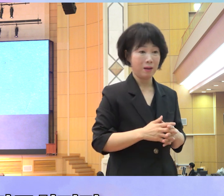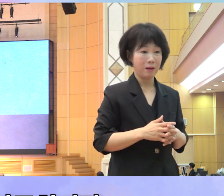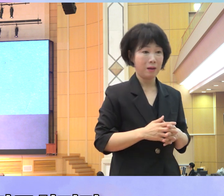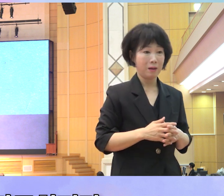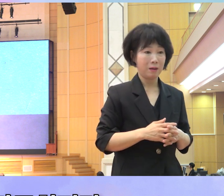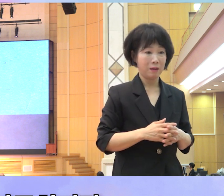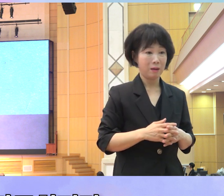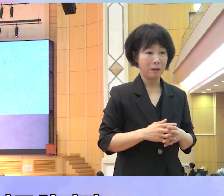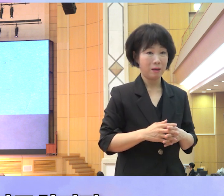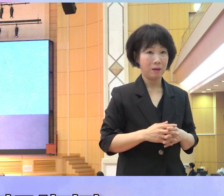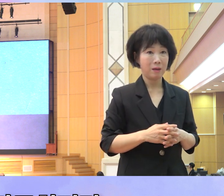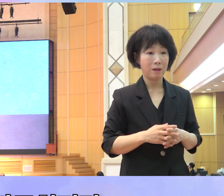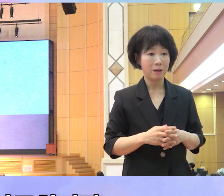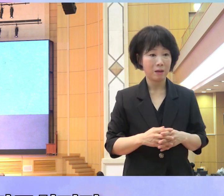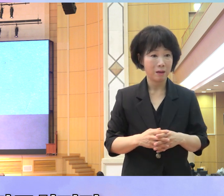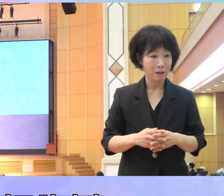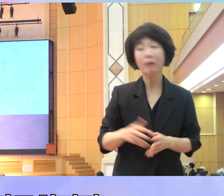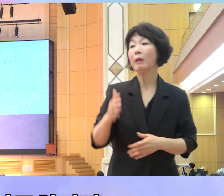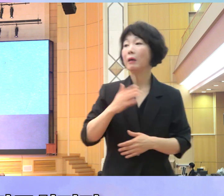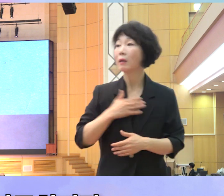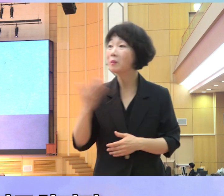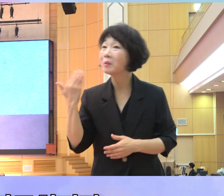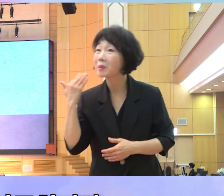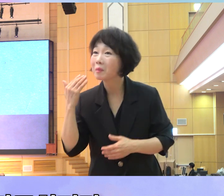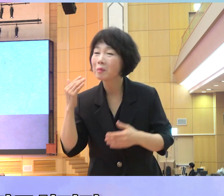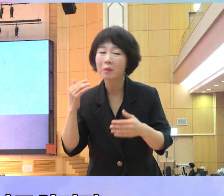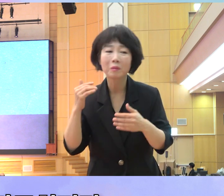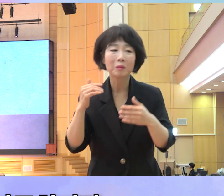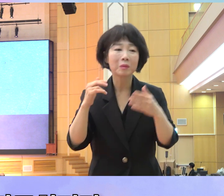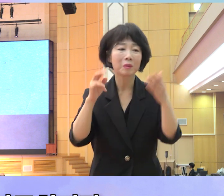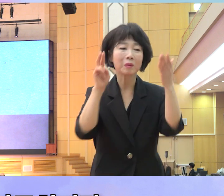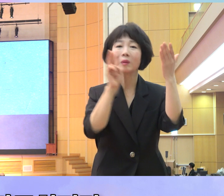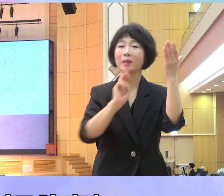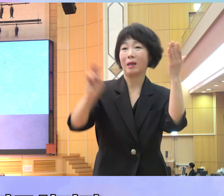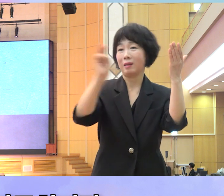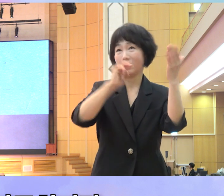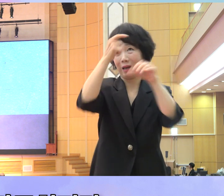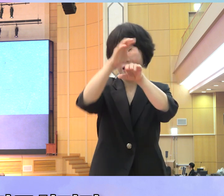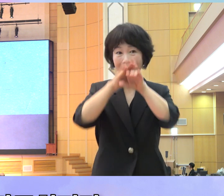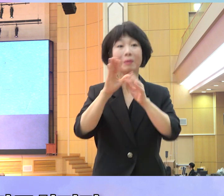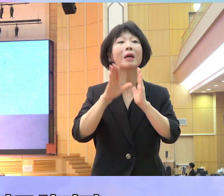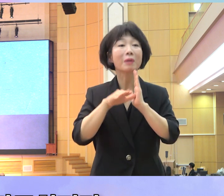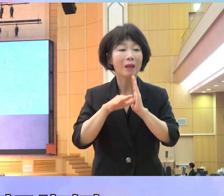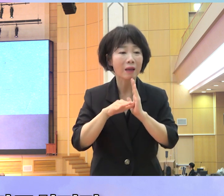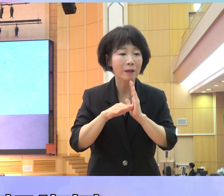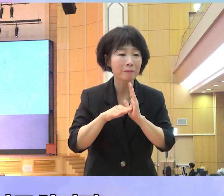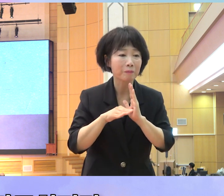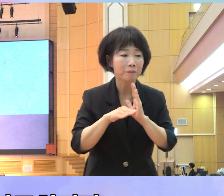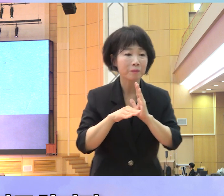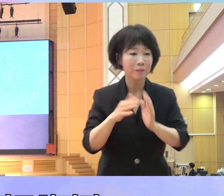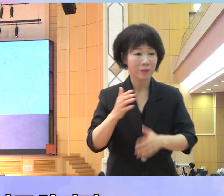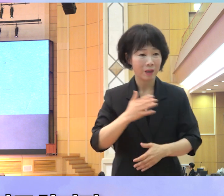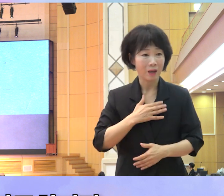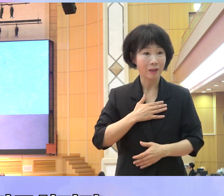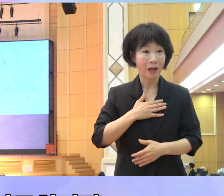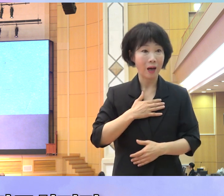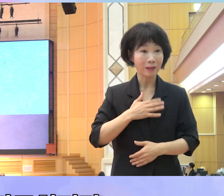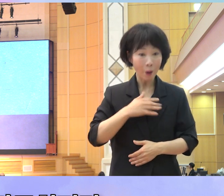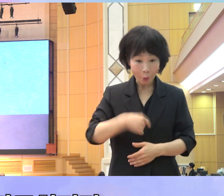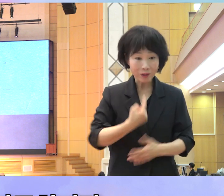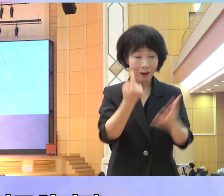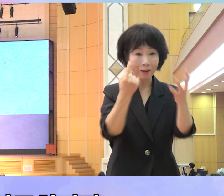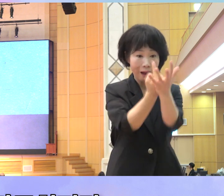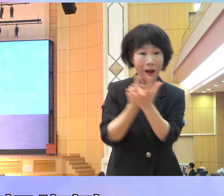보면요, 이제 찬양 예배 들어가기 전에 최소한 5분이라도 10분이라도 정말 혼자 고요하게